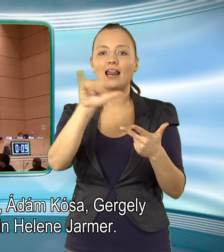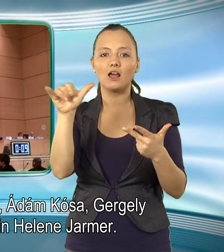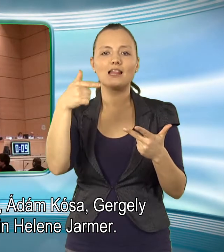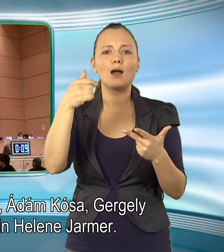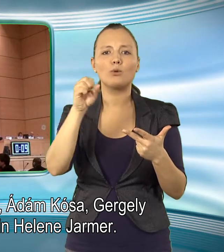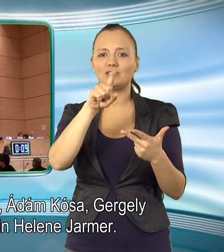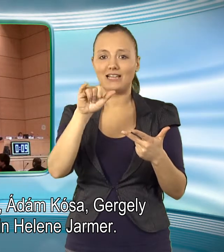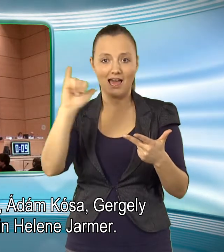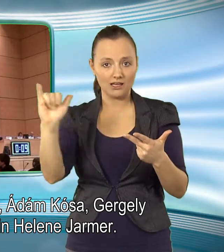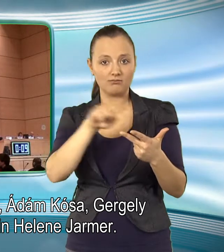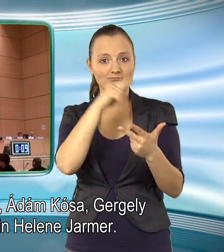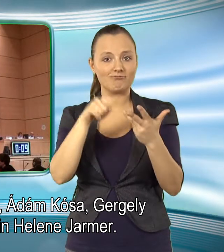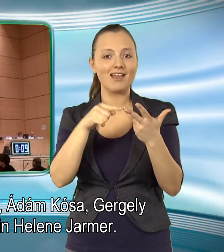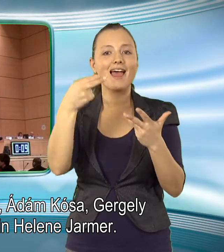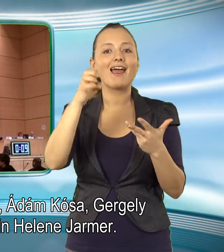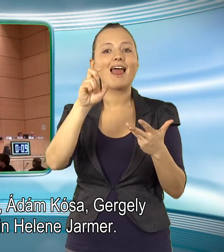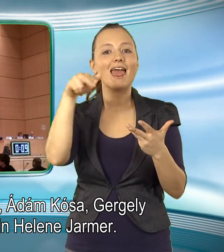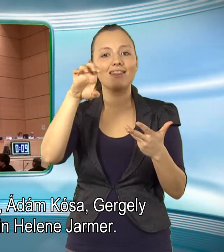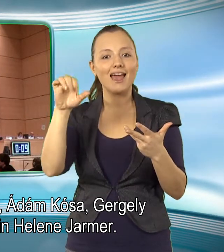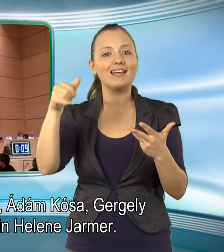Gergely Tapolcaj in Helene Jarmer.